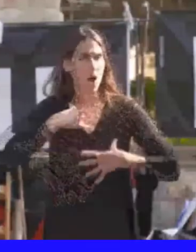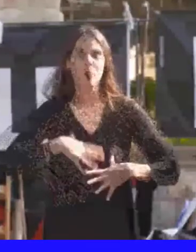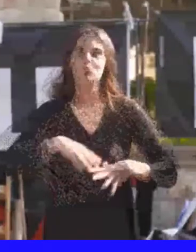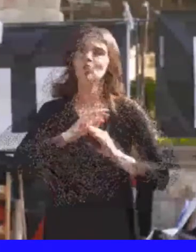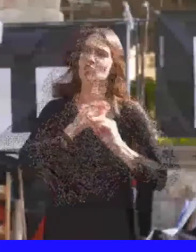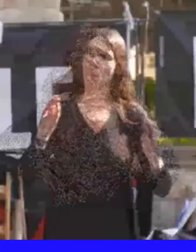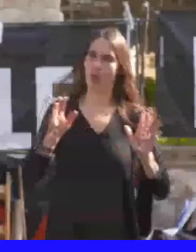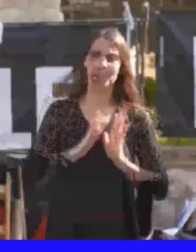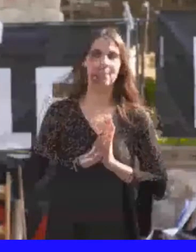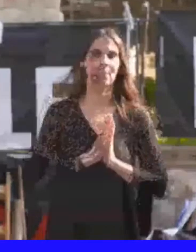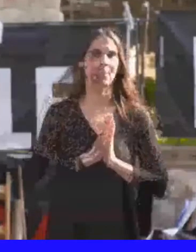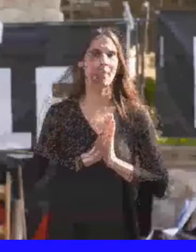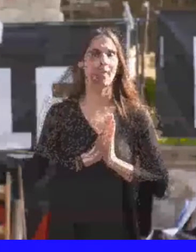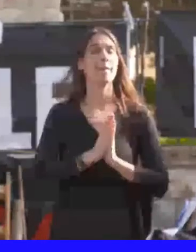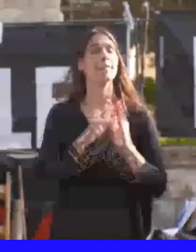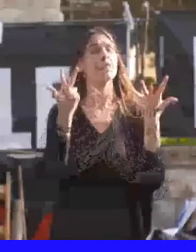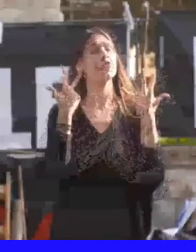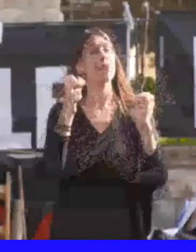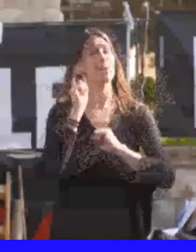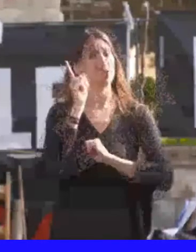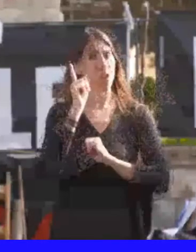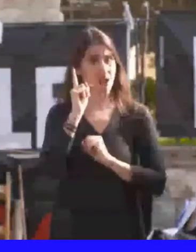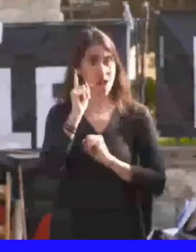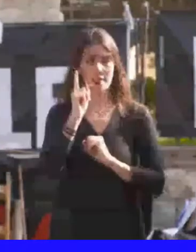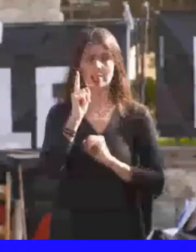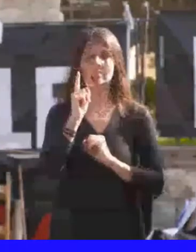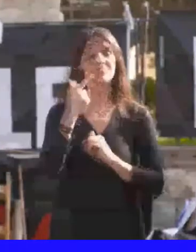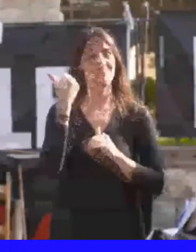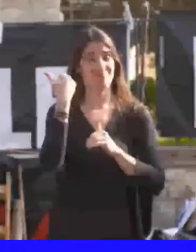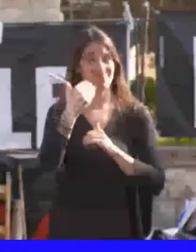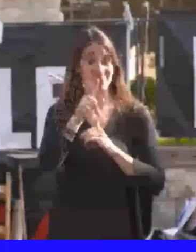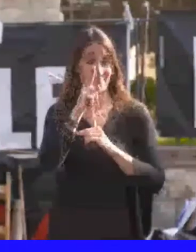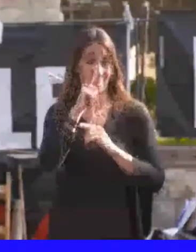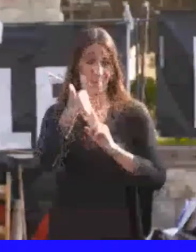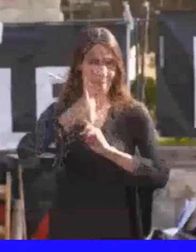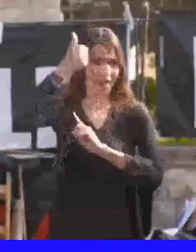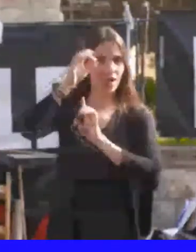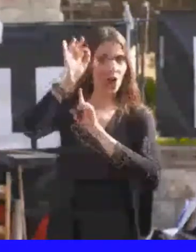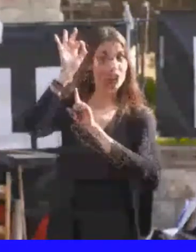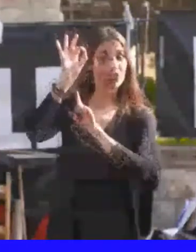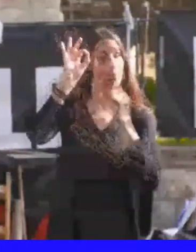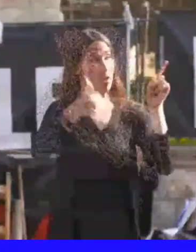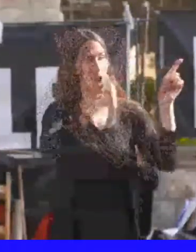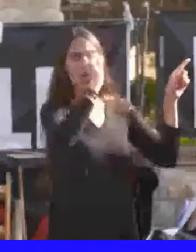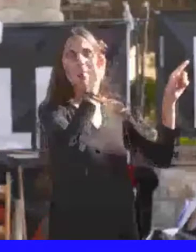מורה. אחרי 80 שנה הופיעו תחת הנהגתו של